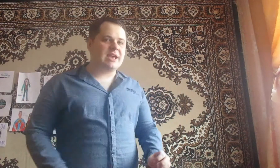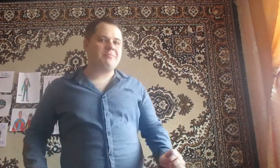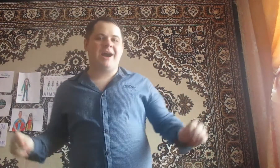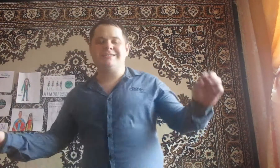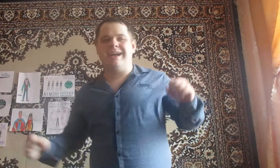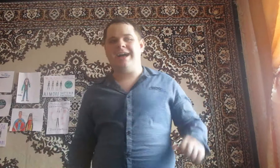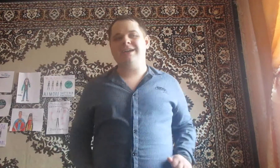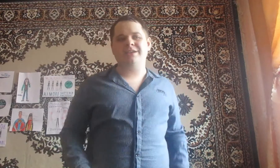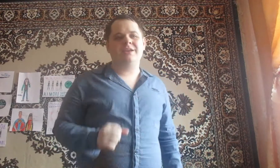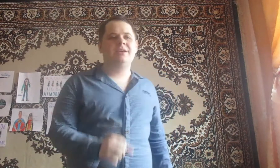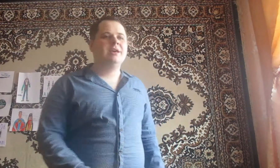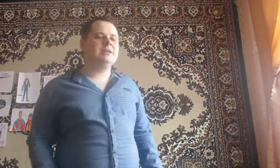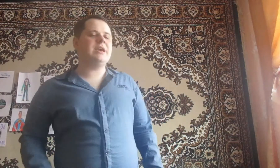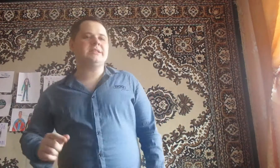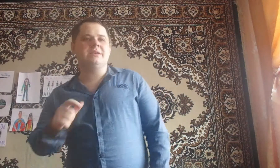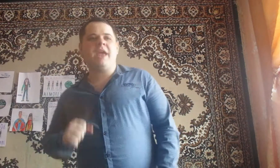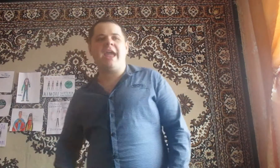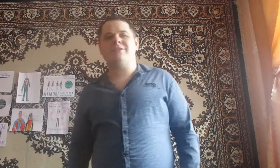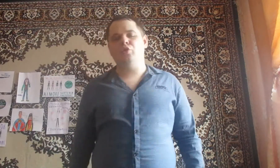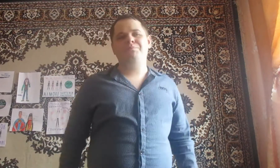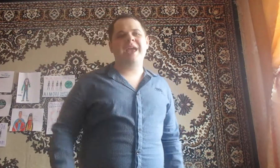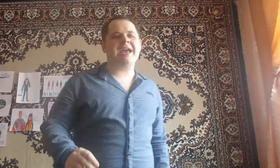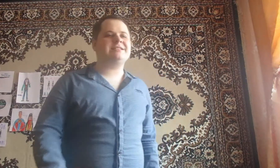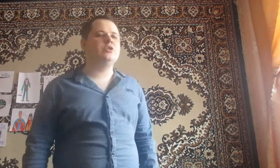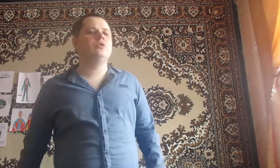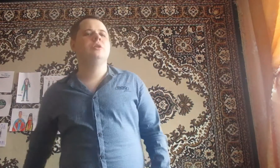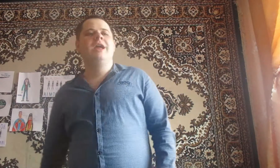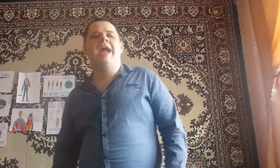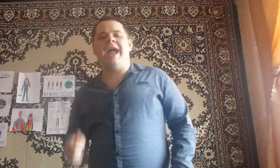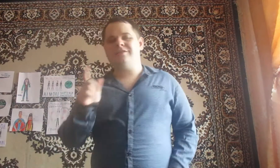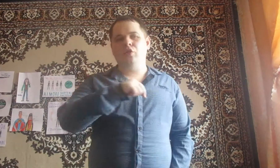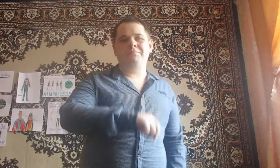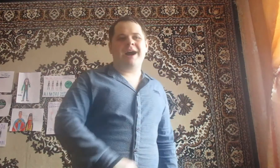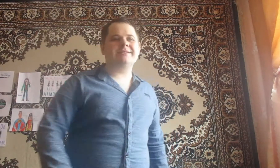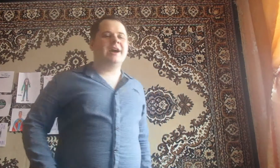Подарки, я тебе эту песню подарю.